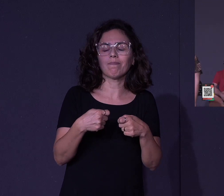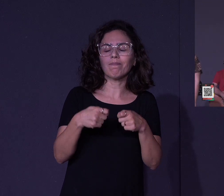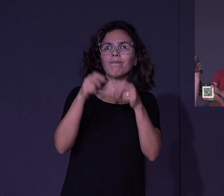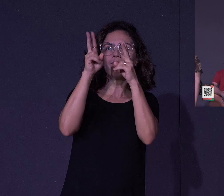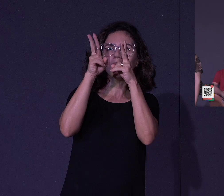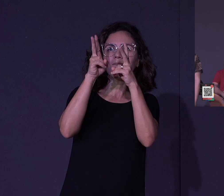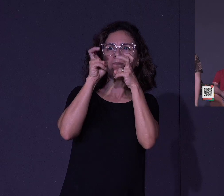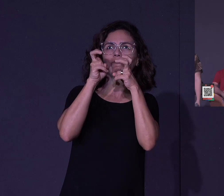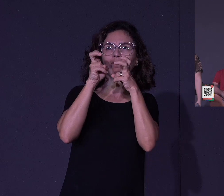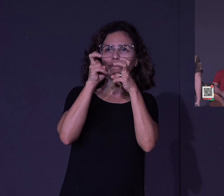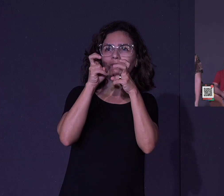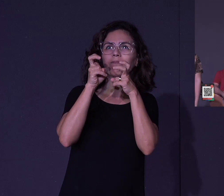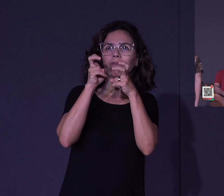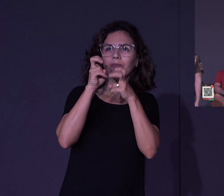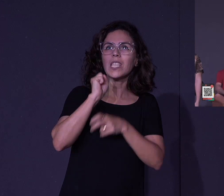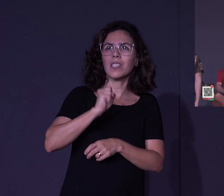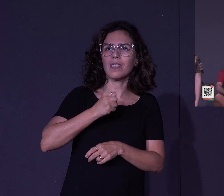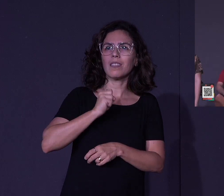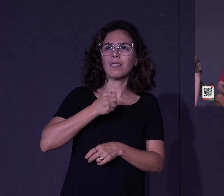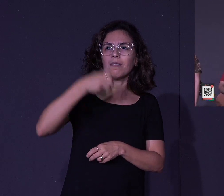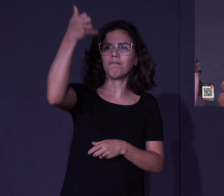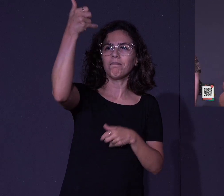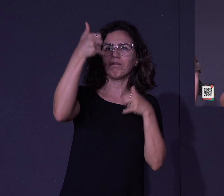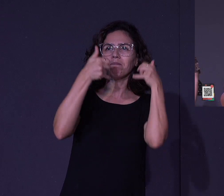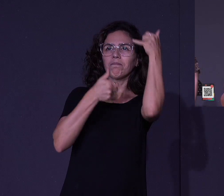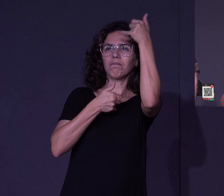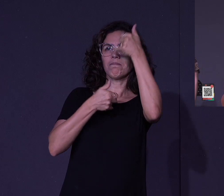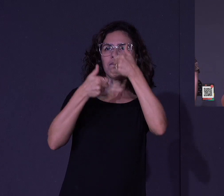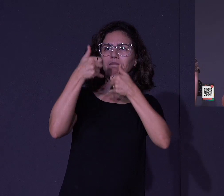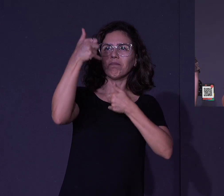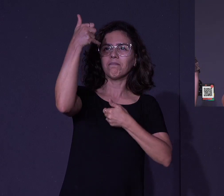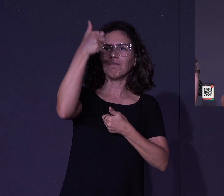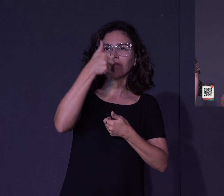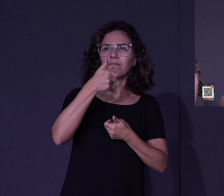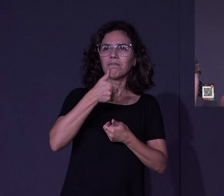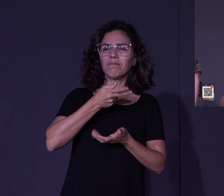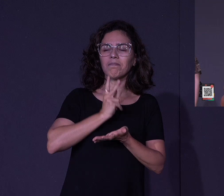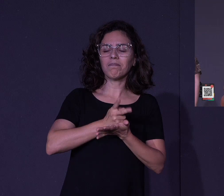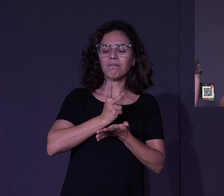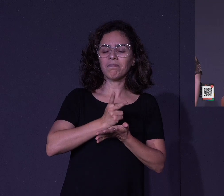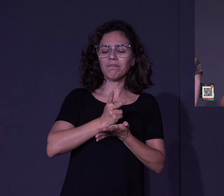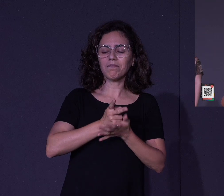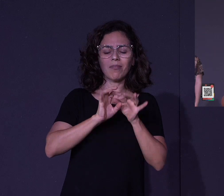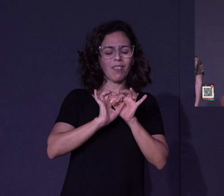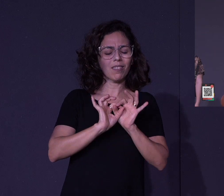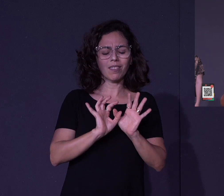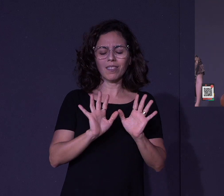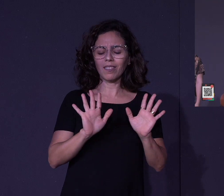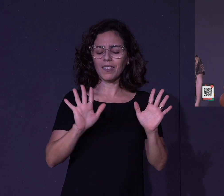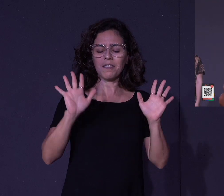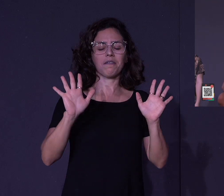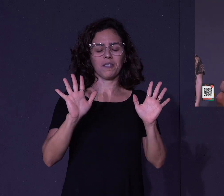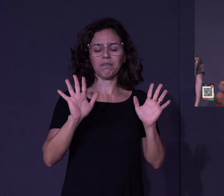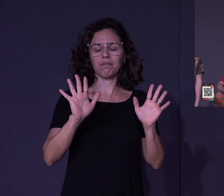falando conosco e nesse lugar se mova com toda a liberdade. Revela-nos a tua palavra, que